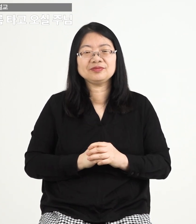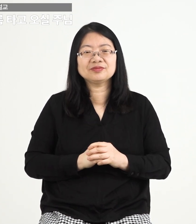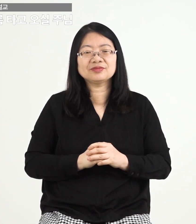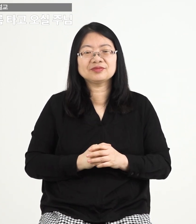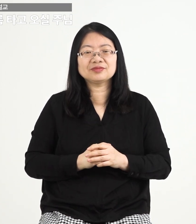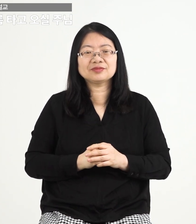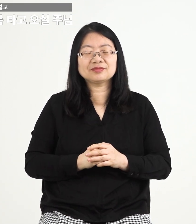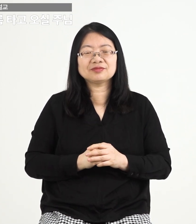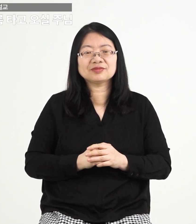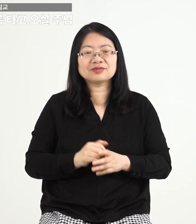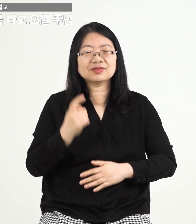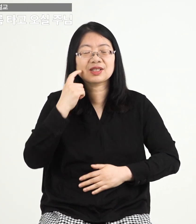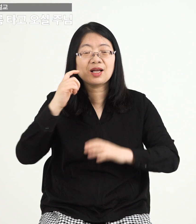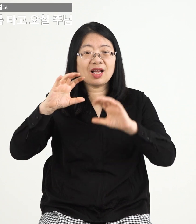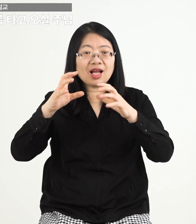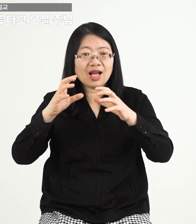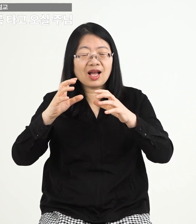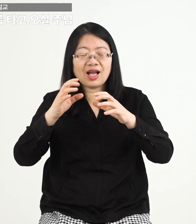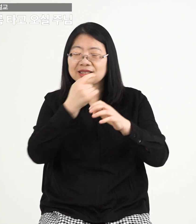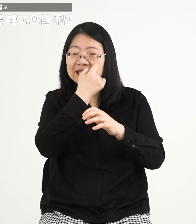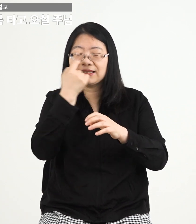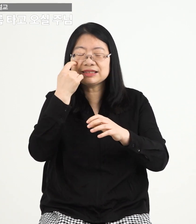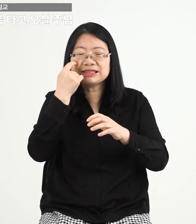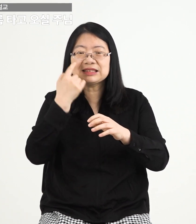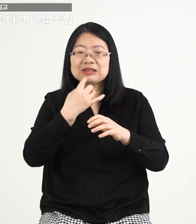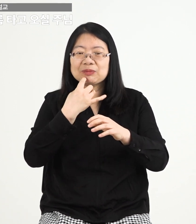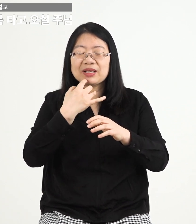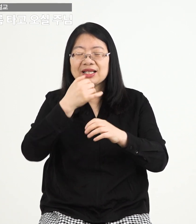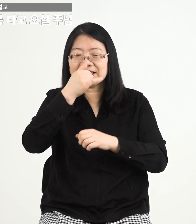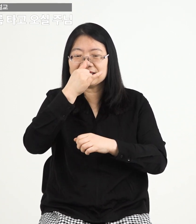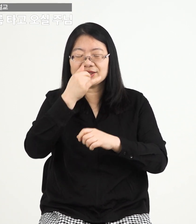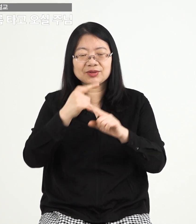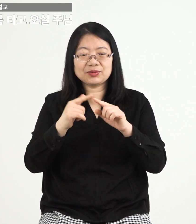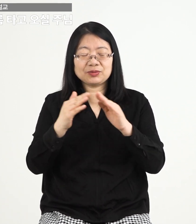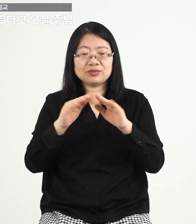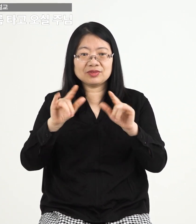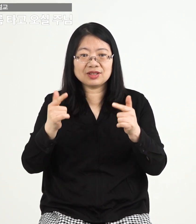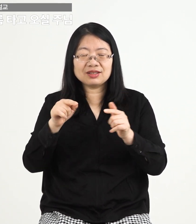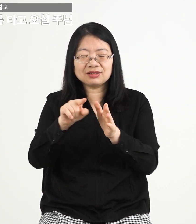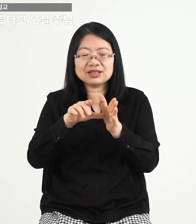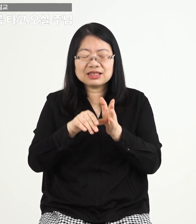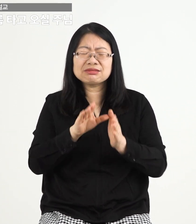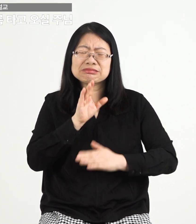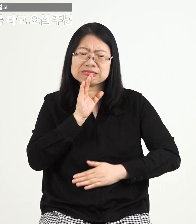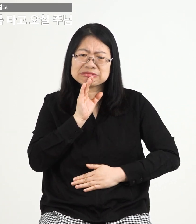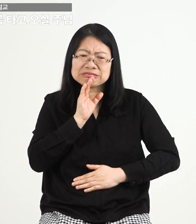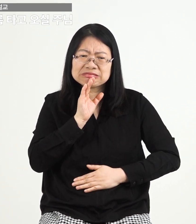가상교회라든지 상징성만 있는 교회를 얘기하는 게 아니라 그 당시에 실제